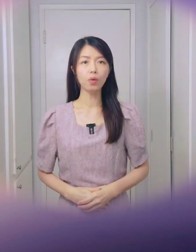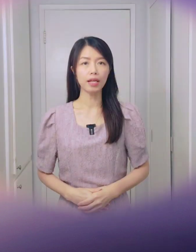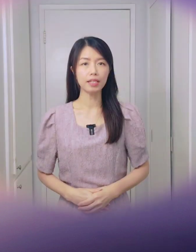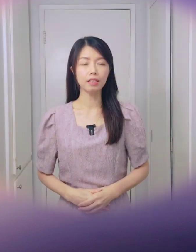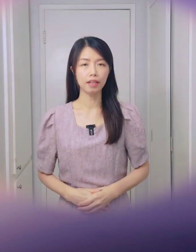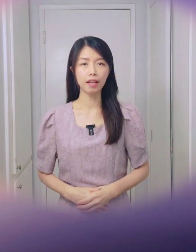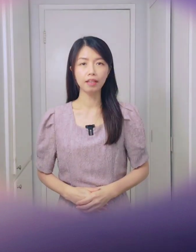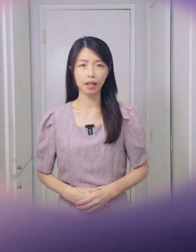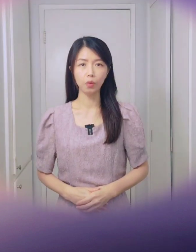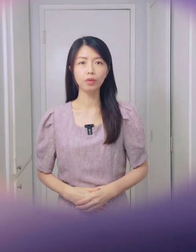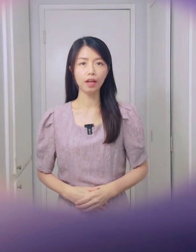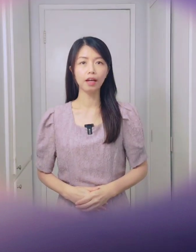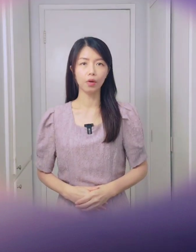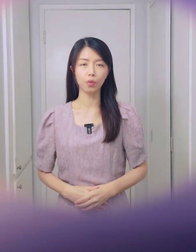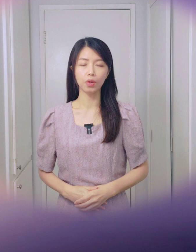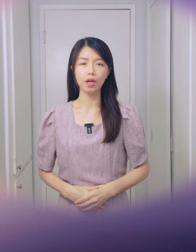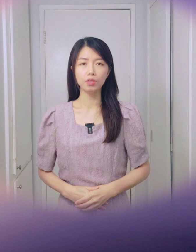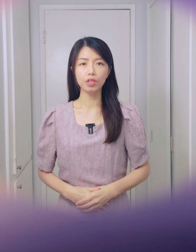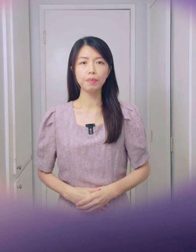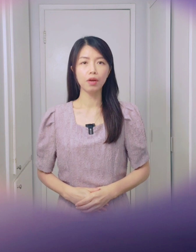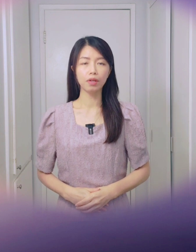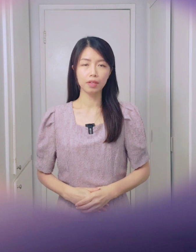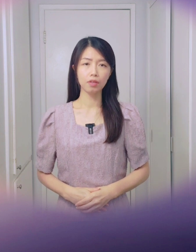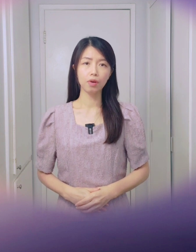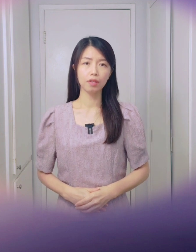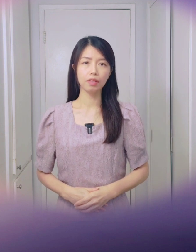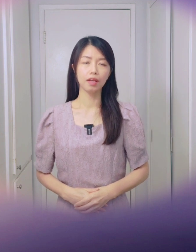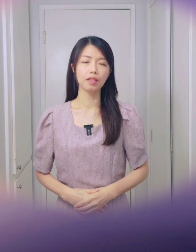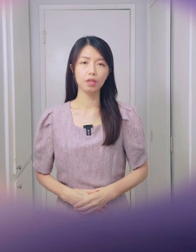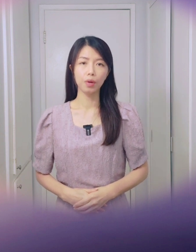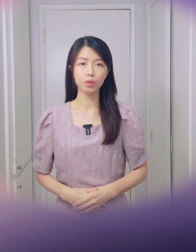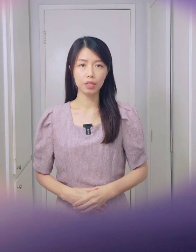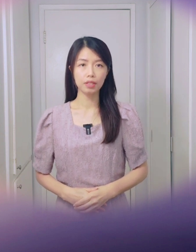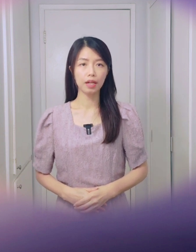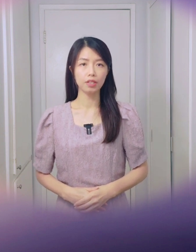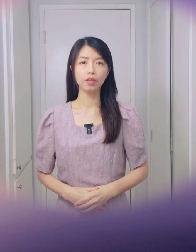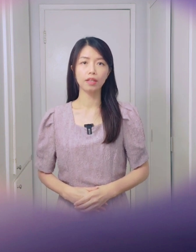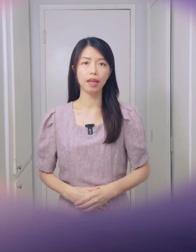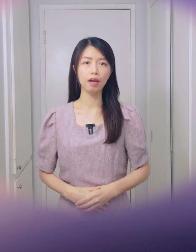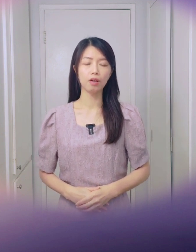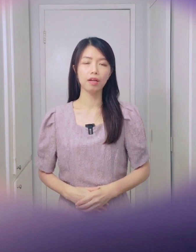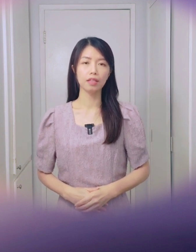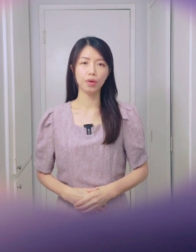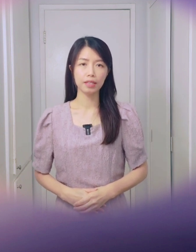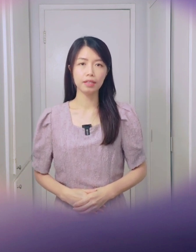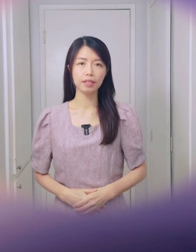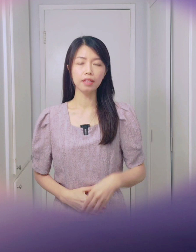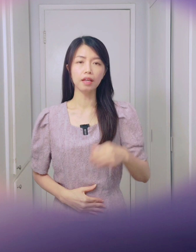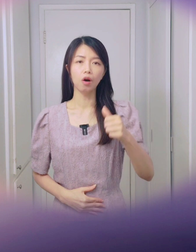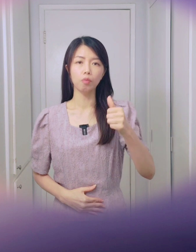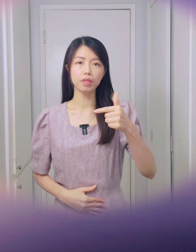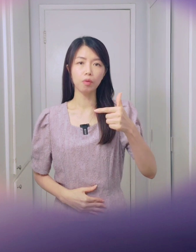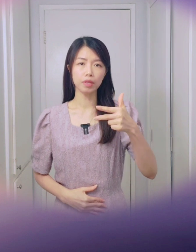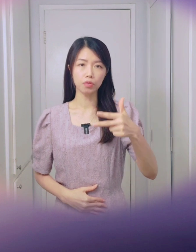주님이 홀로 가신 그 길 나도 따라가오. 주님이라고 한 뜻의 수어는 지화로 지읒을 하셔야 되는데요. 지와